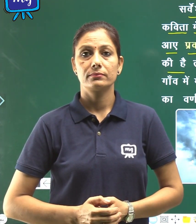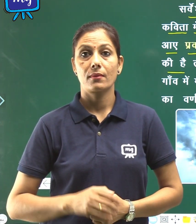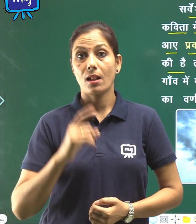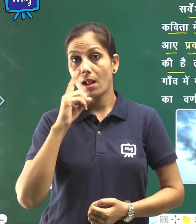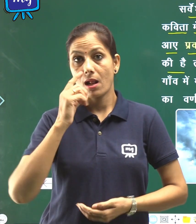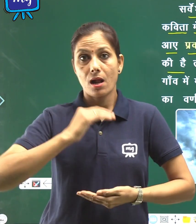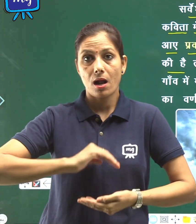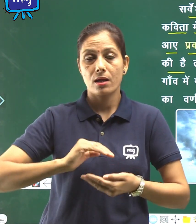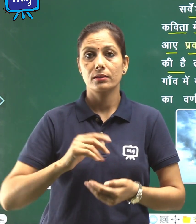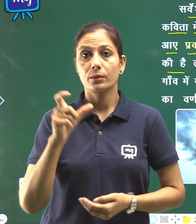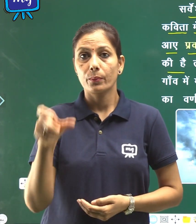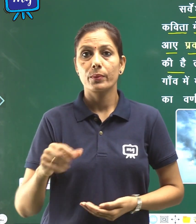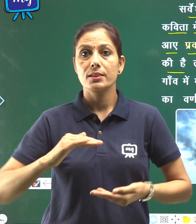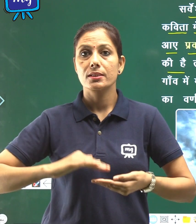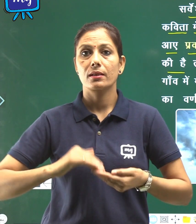दामाद के